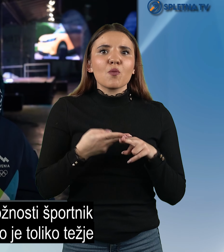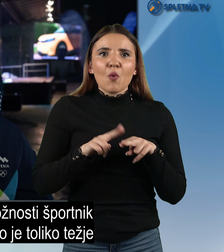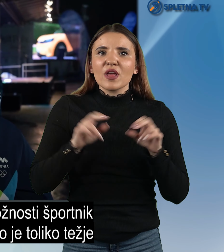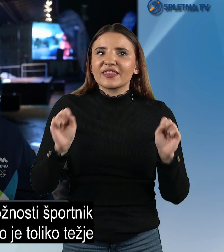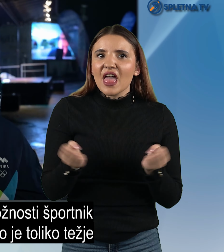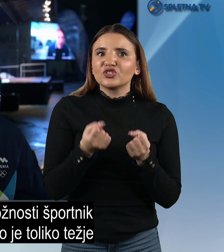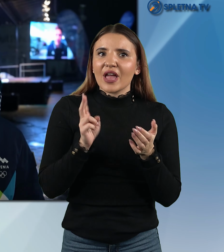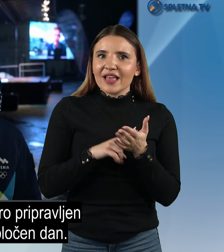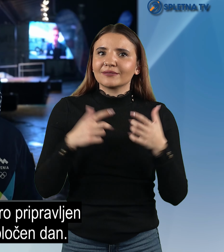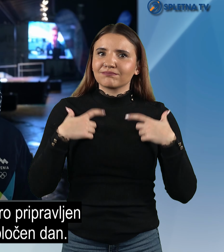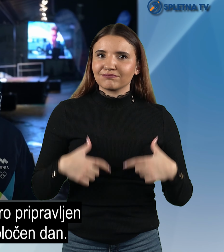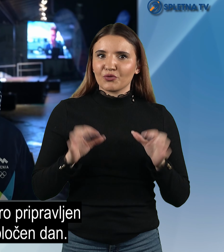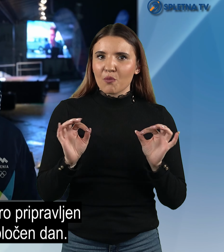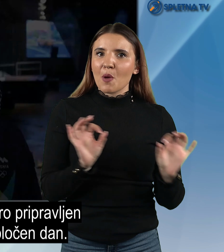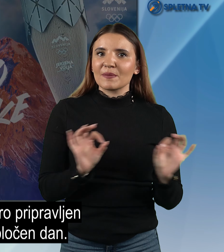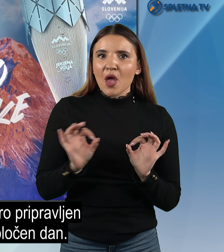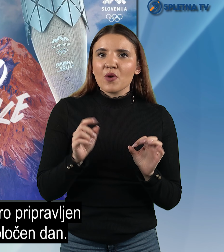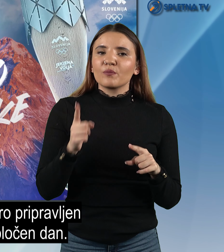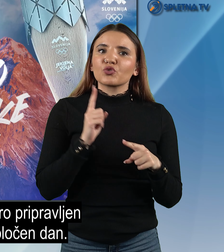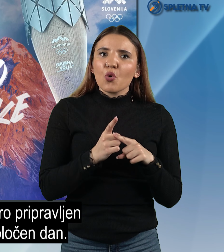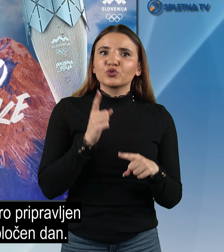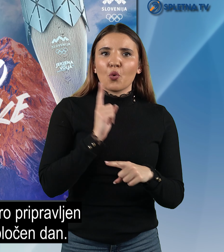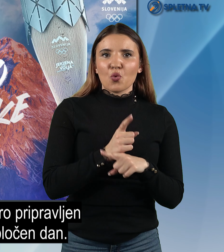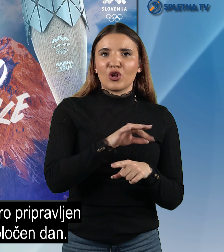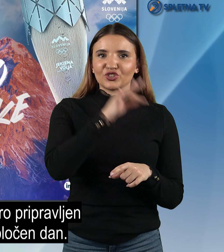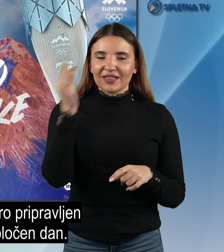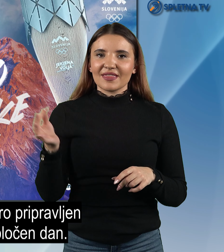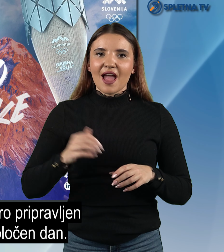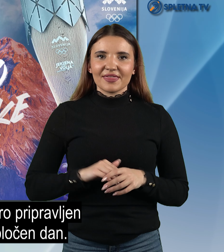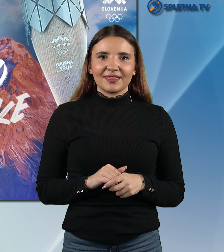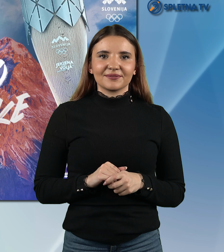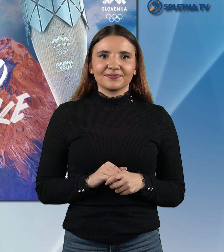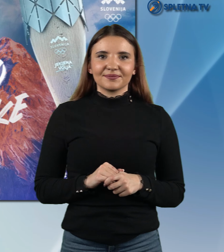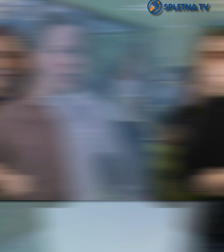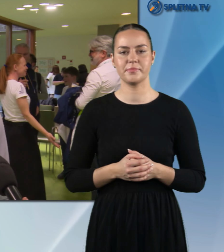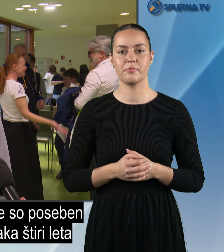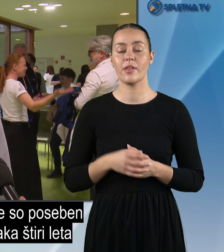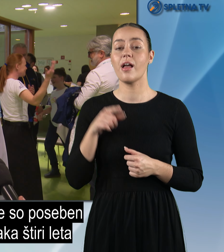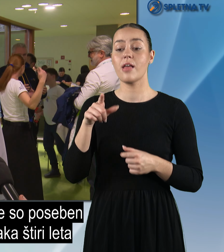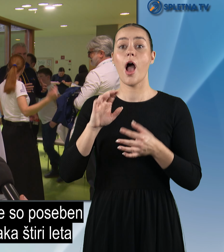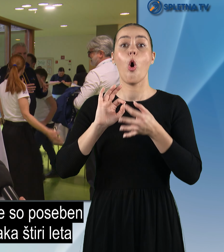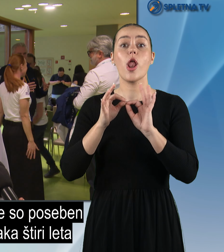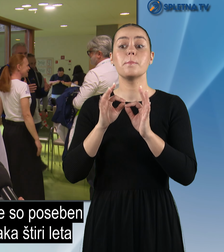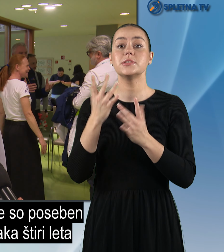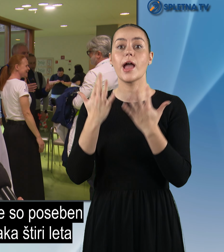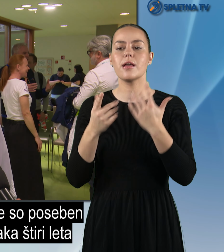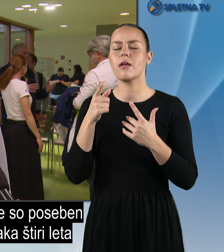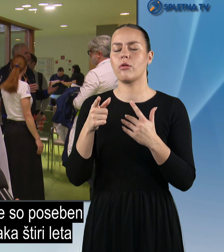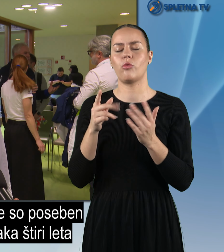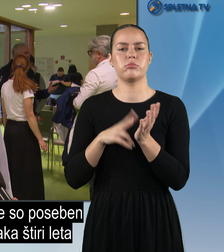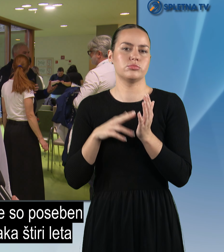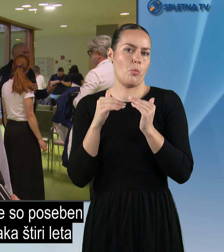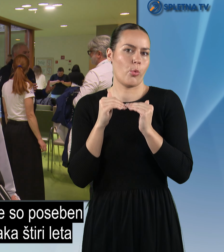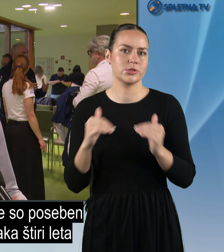zato je toliko težje biti zares dobro pripravljen na točno določen dan. Olimpijske igre so poseben